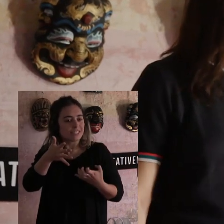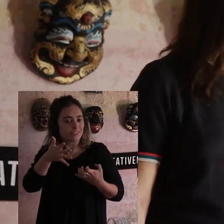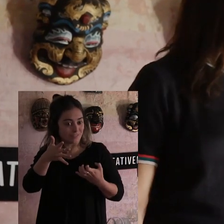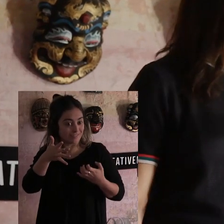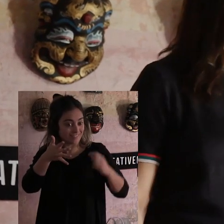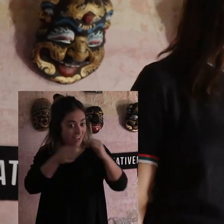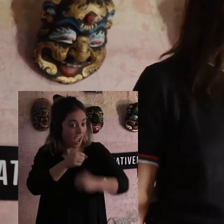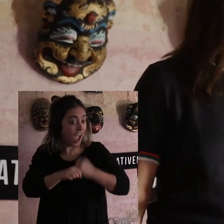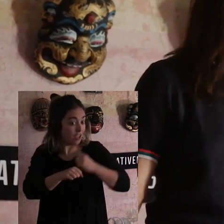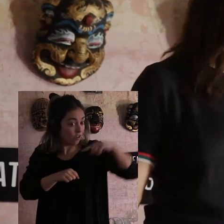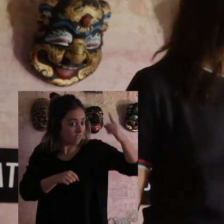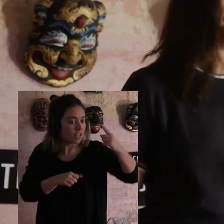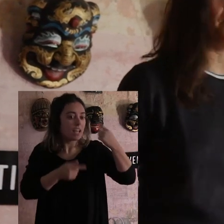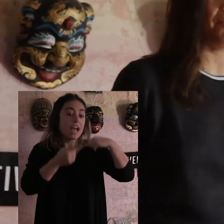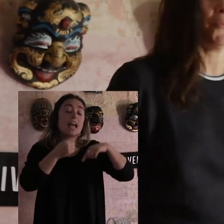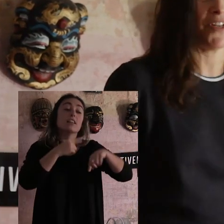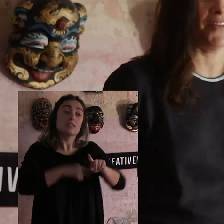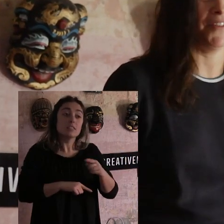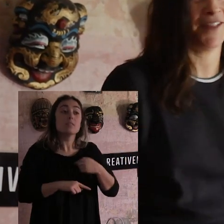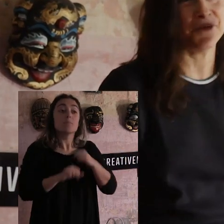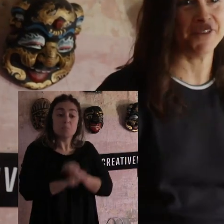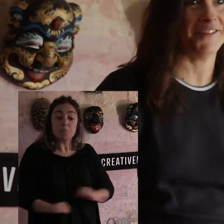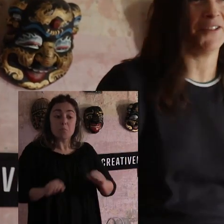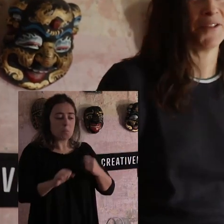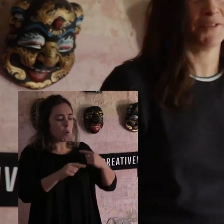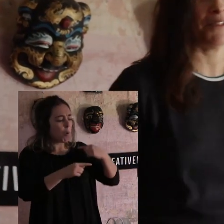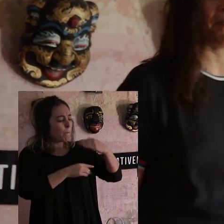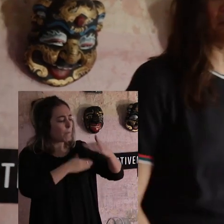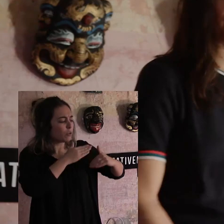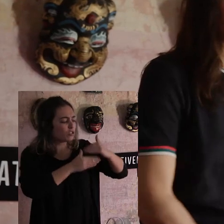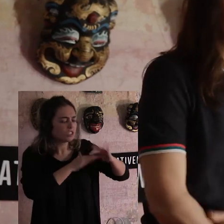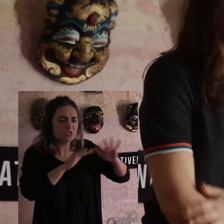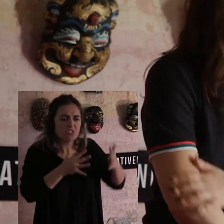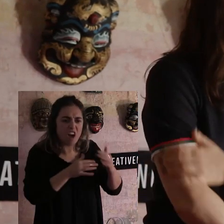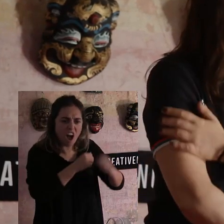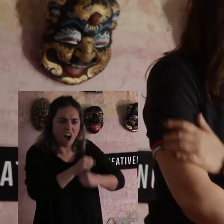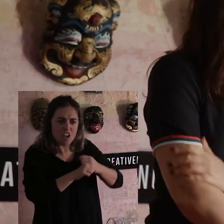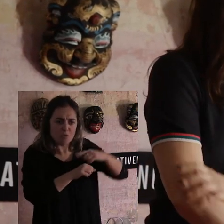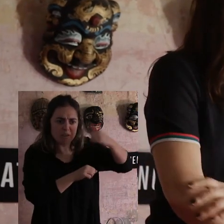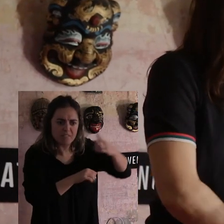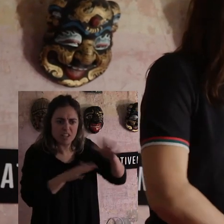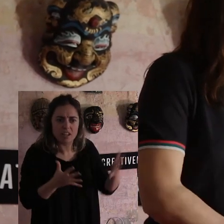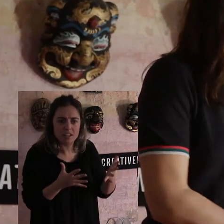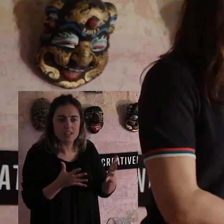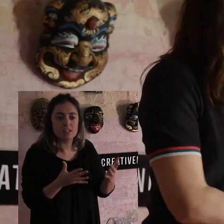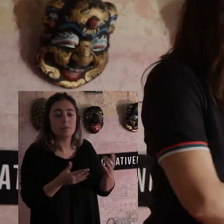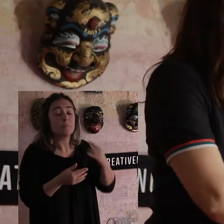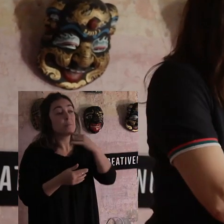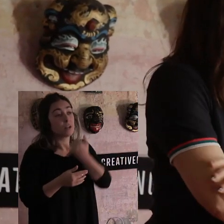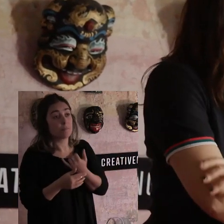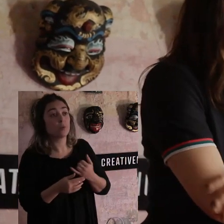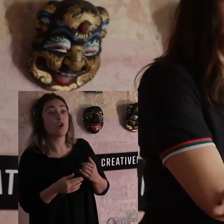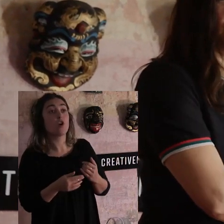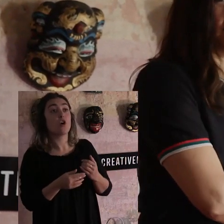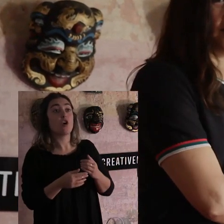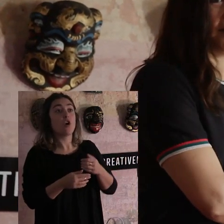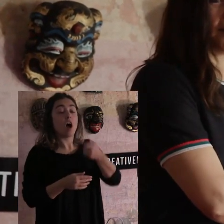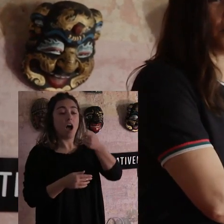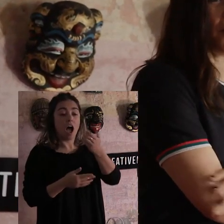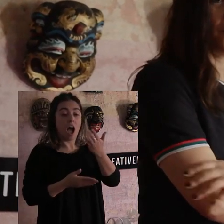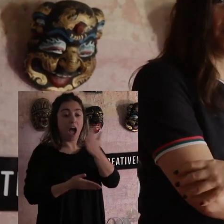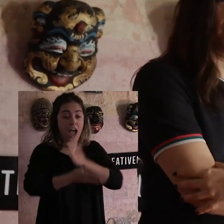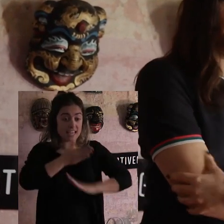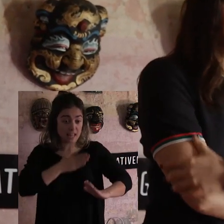Y para llegar ahí veo cómo va fluyendo y cómo, ¿no? Cómo te vas adaptando. Una de las cosas que el Aikido y